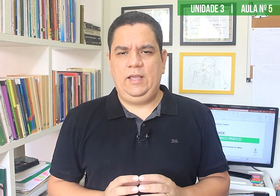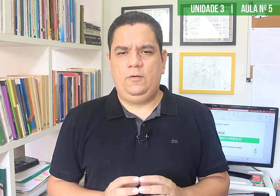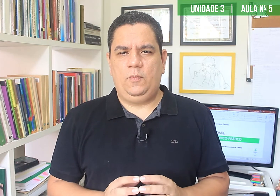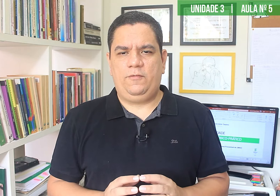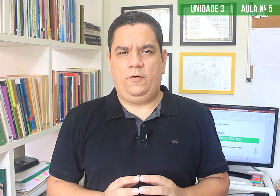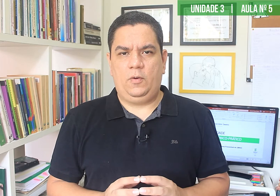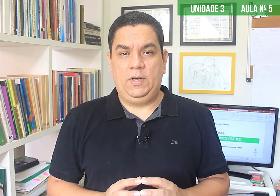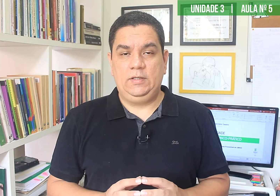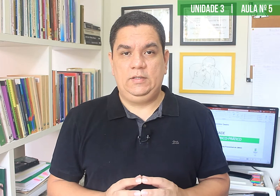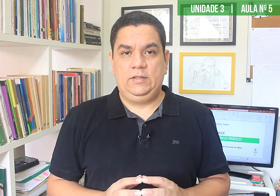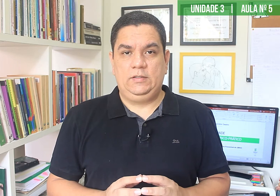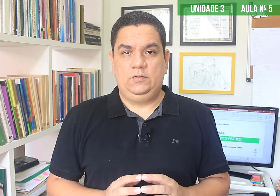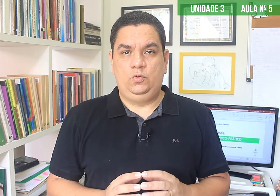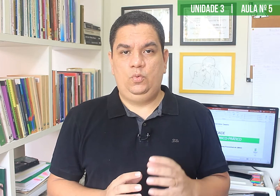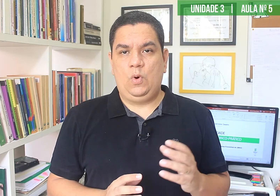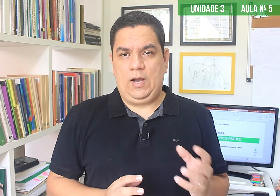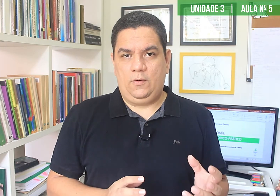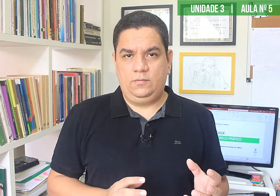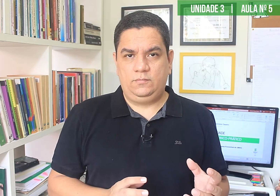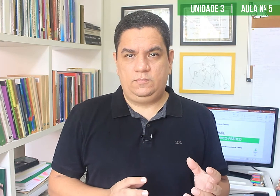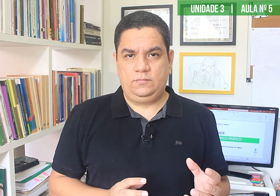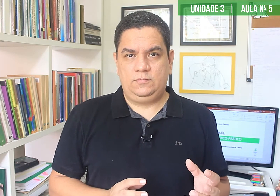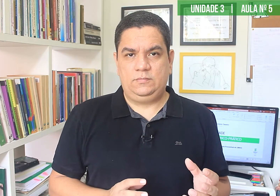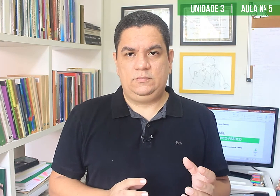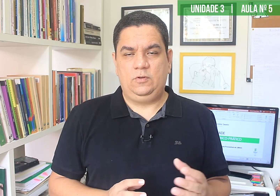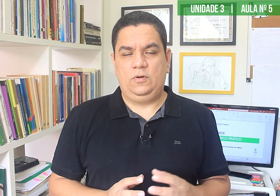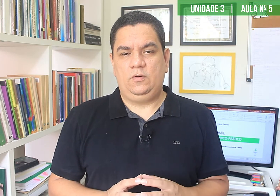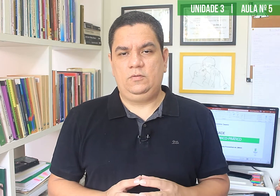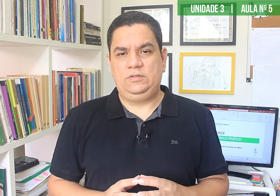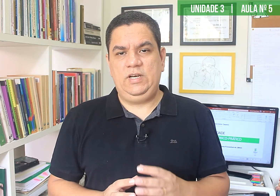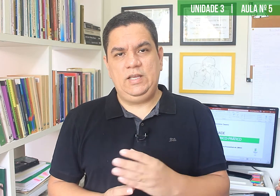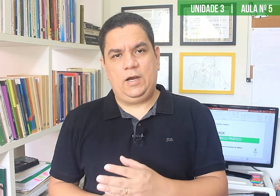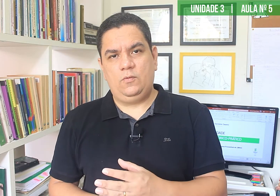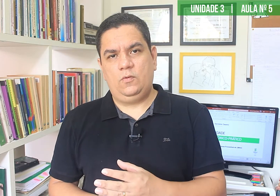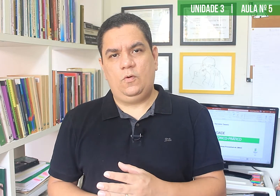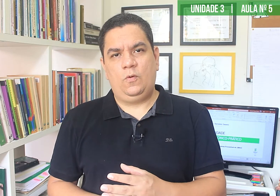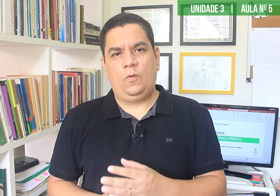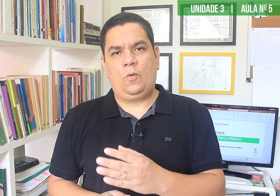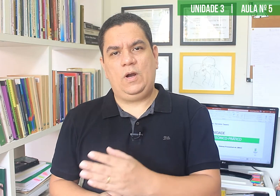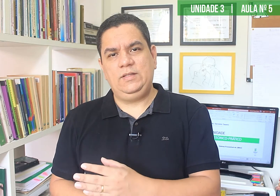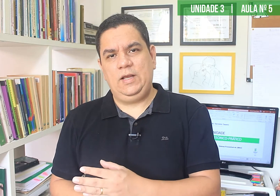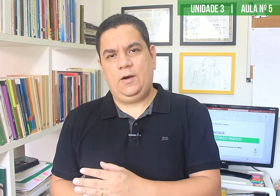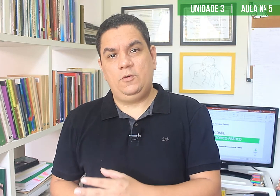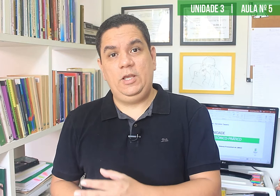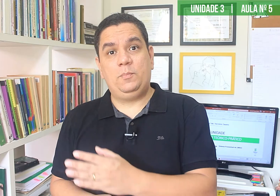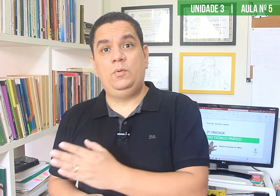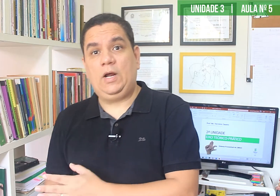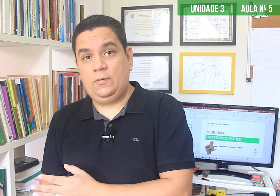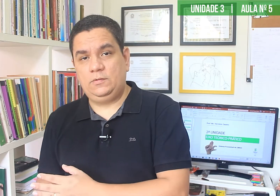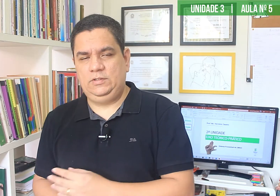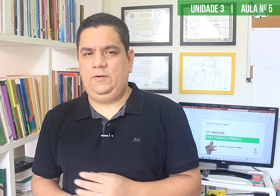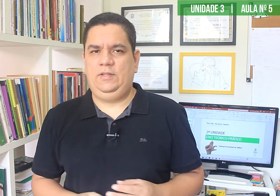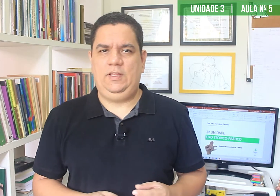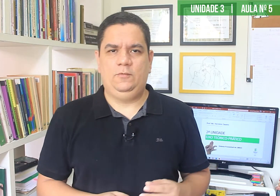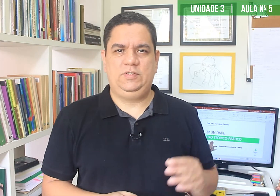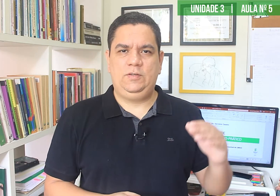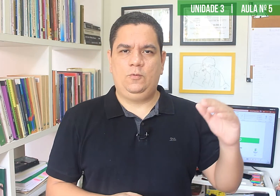uma forma dual, trial, quadrial e plural. Então ele tem o